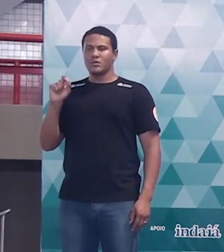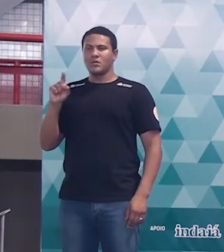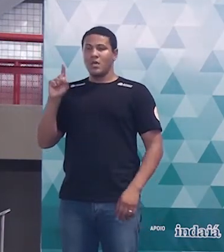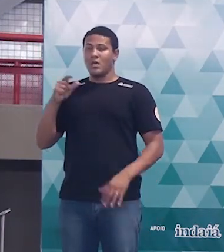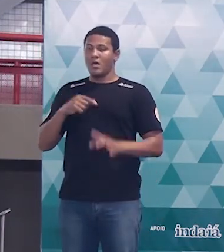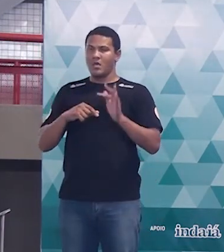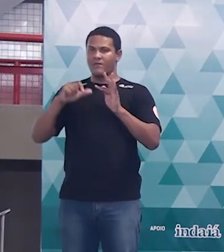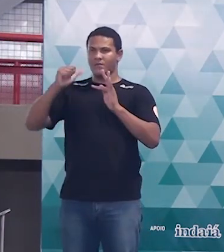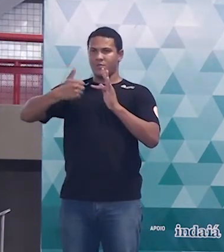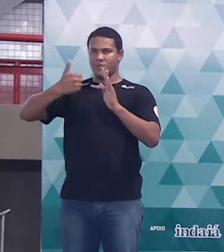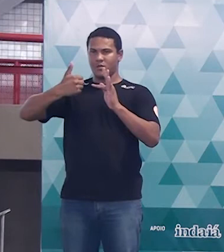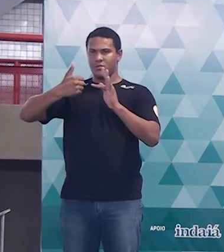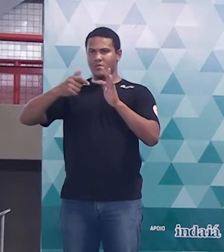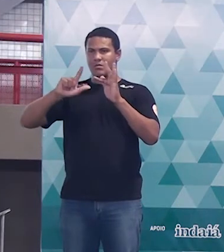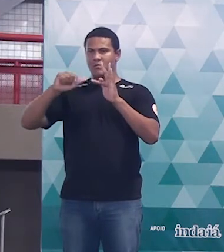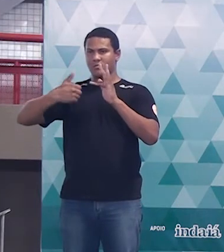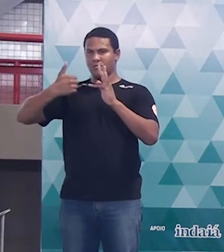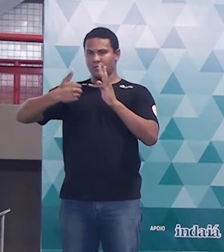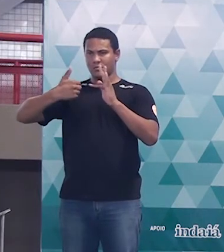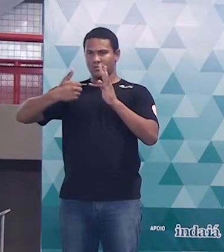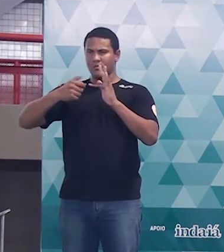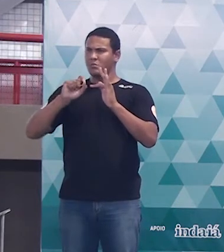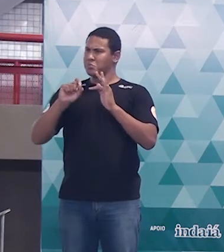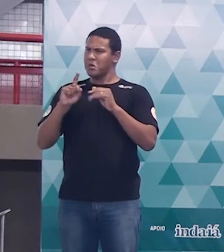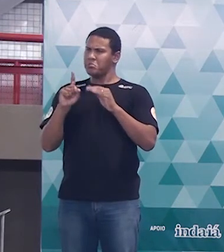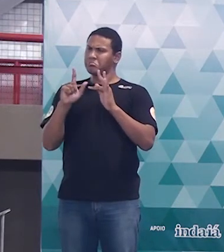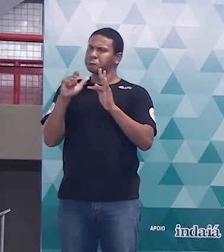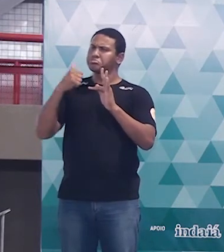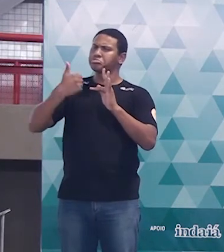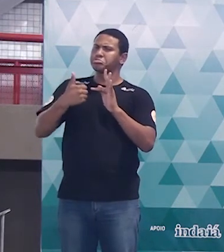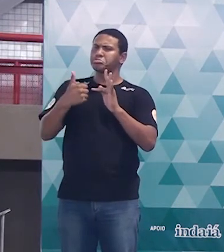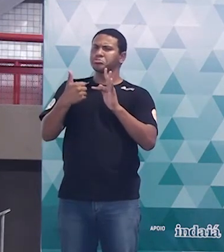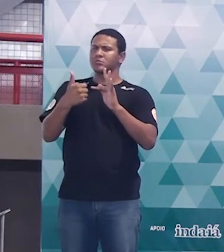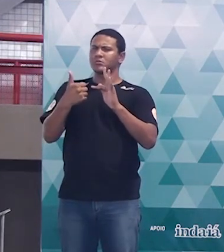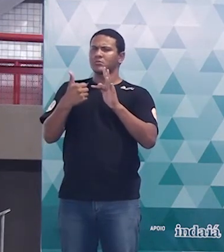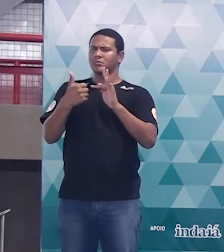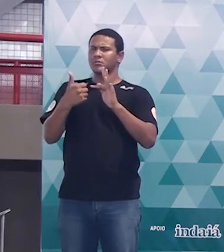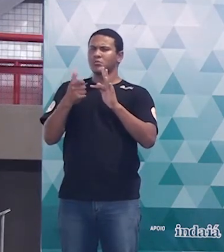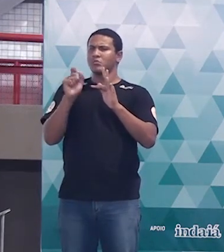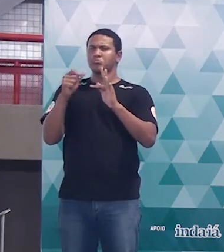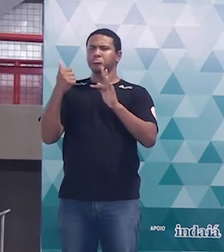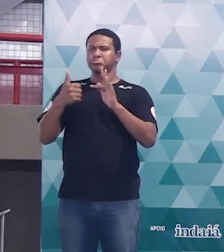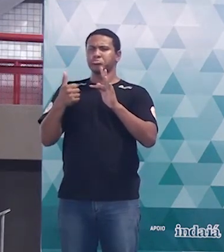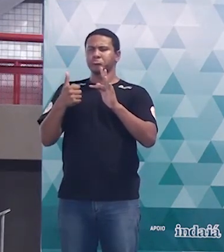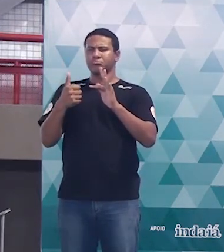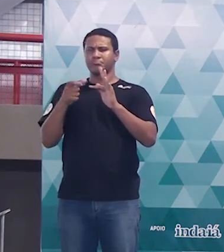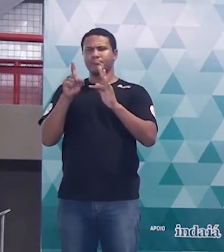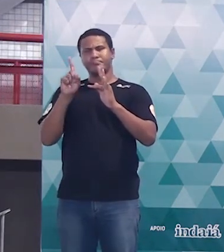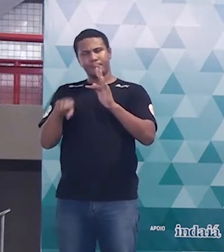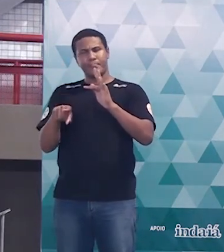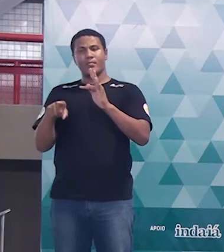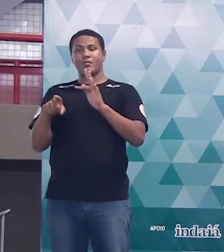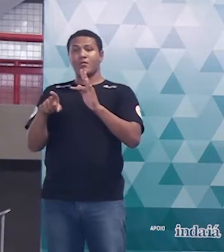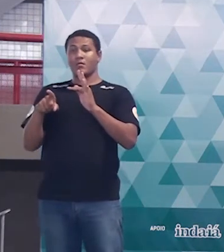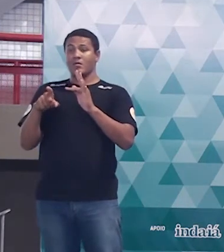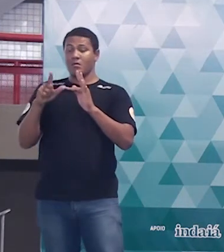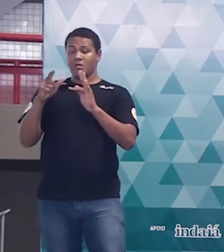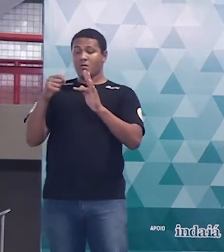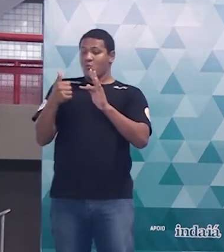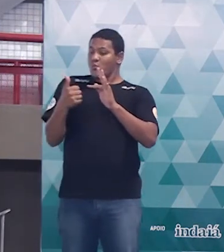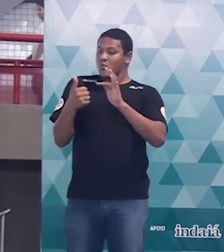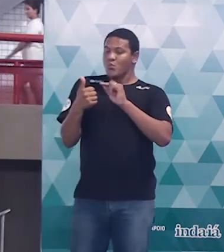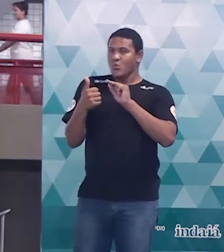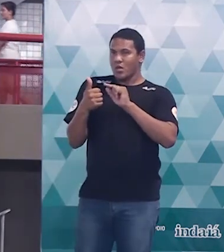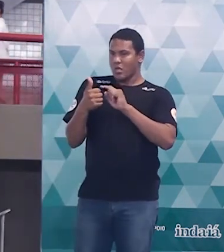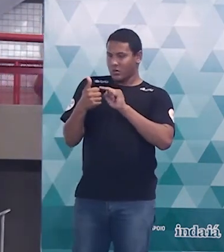primeiro grau. O que é uma função do primeiro grau, Canques? É aquela função onde o x